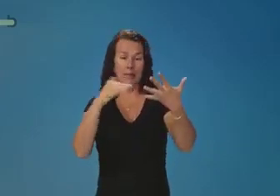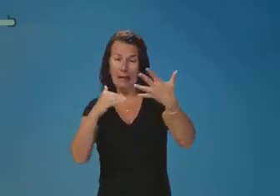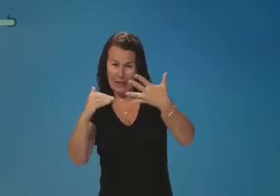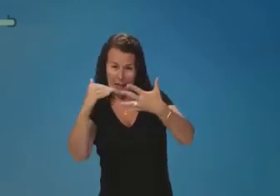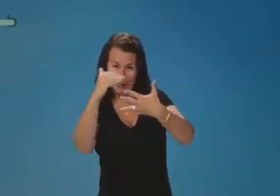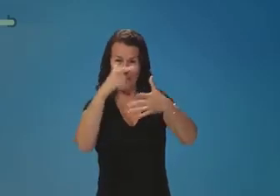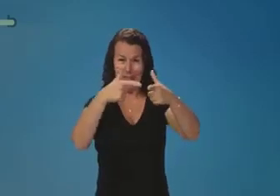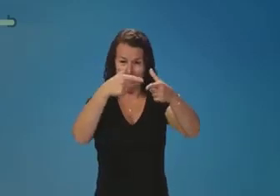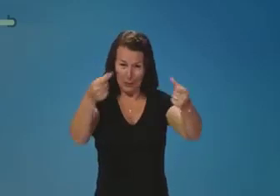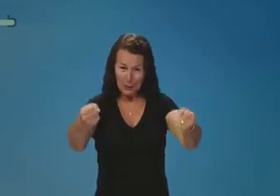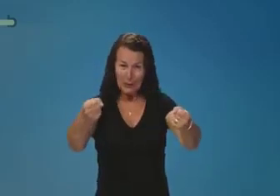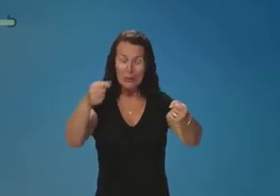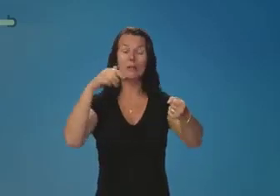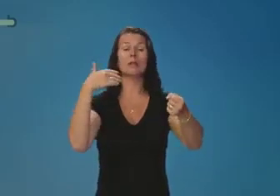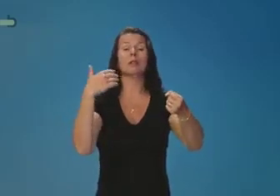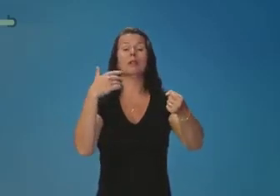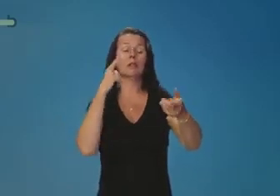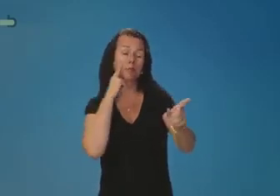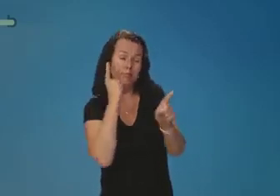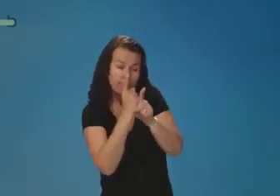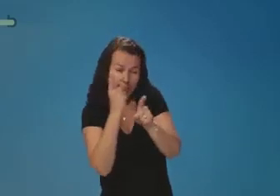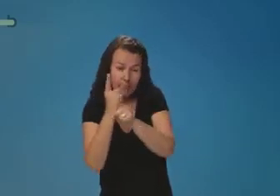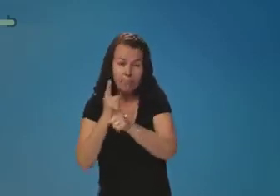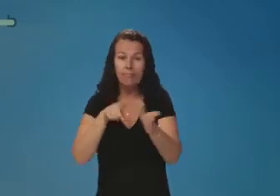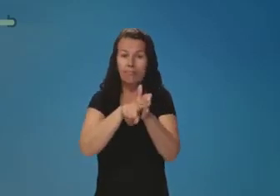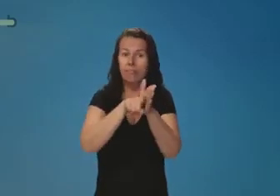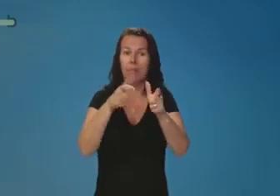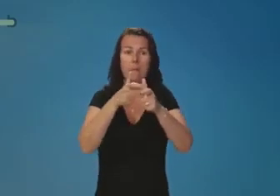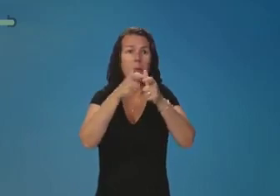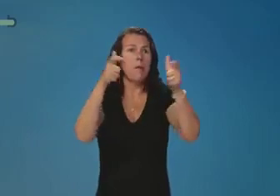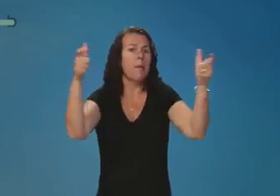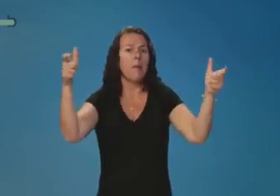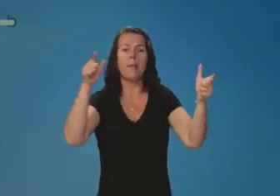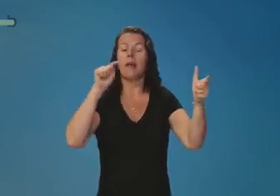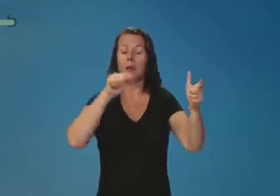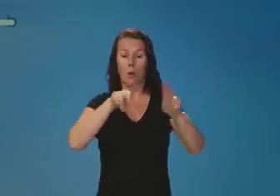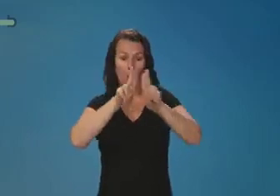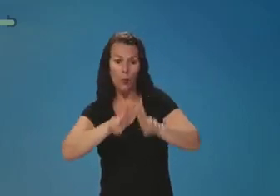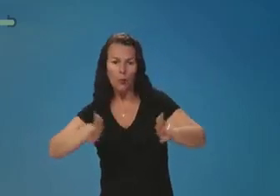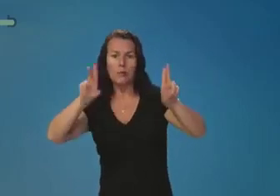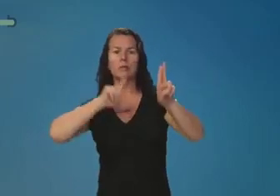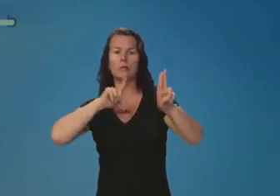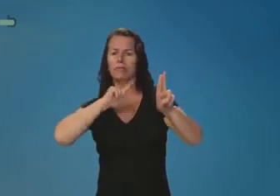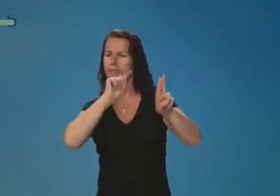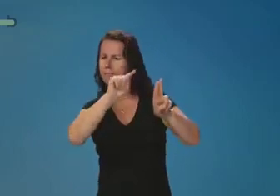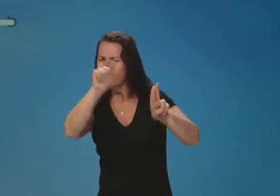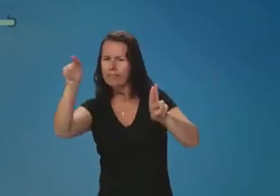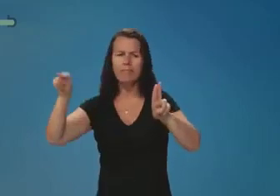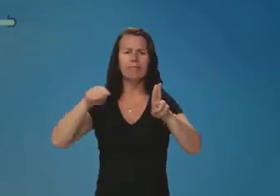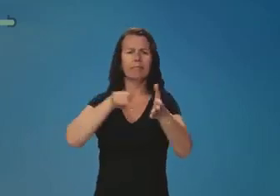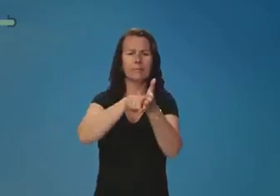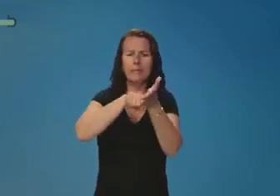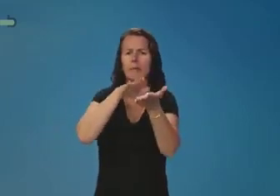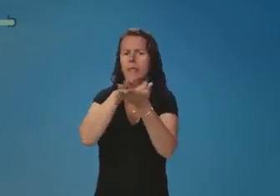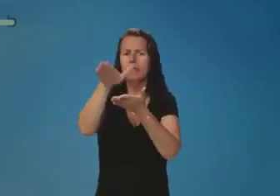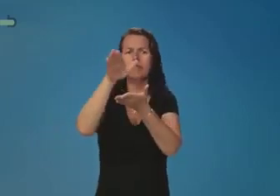a estrutura da Libras em todos os seus níveis linguísticos, dando continuidade às pesquisas que vêm sendo desenvolvidas pela UFSC